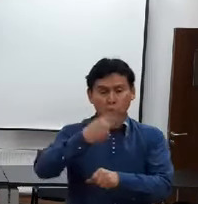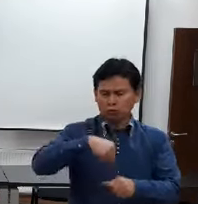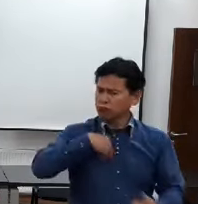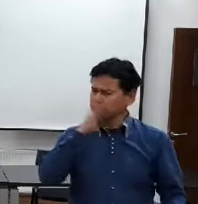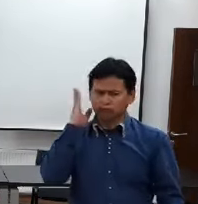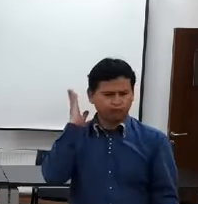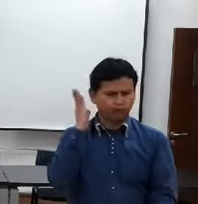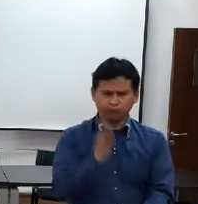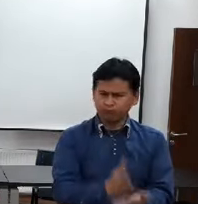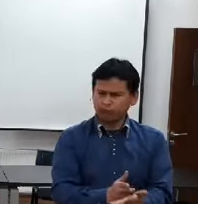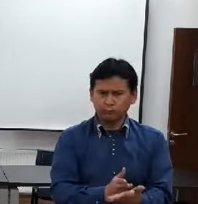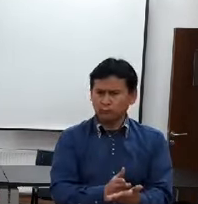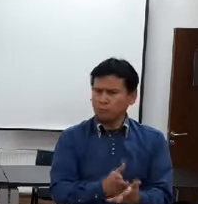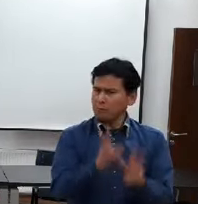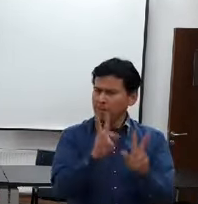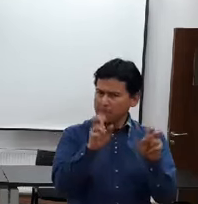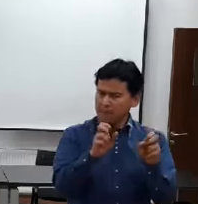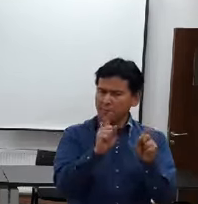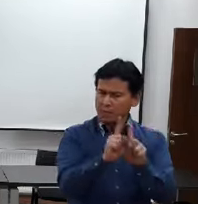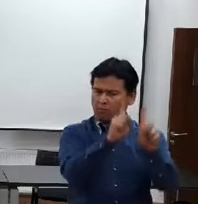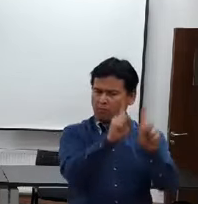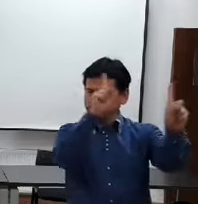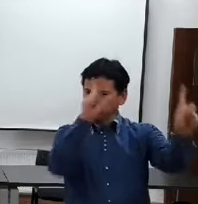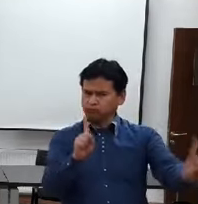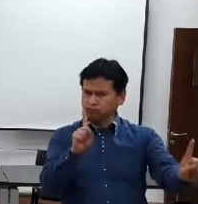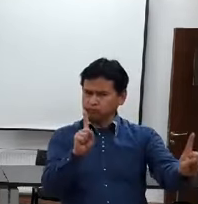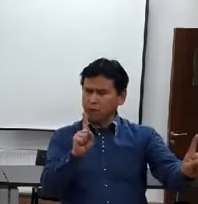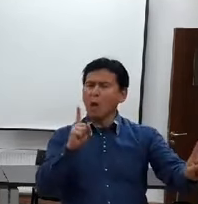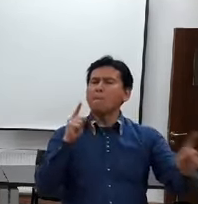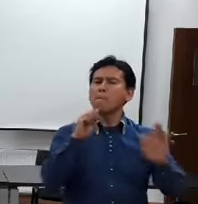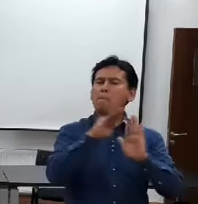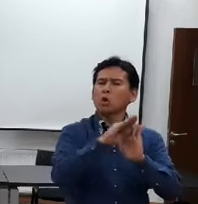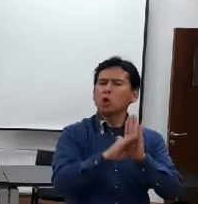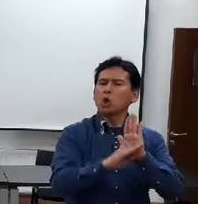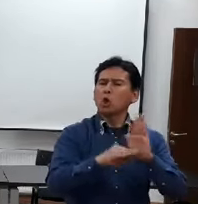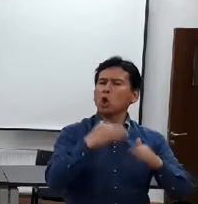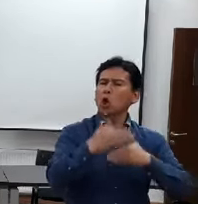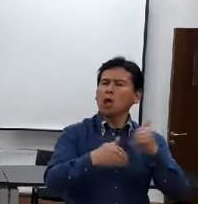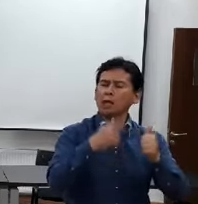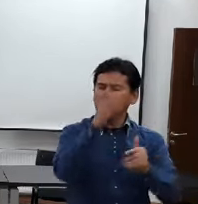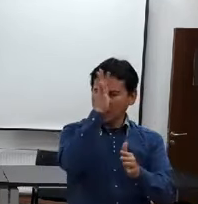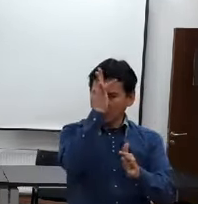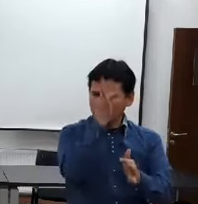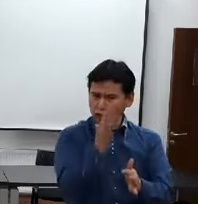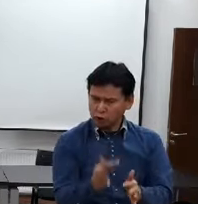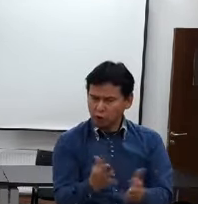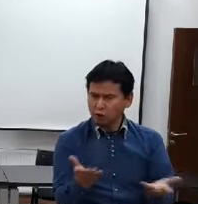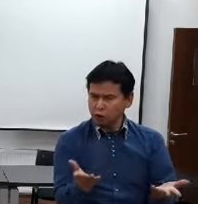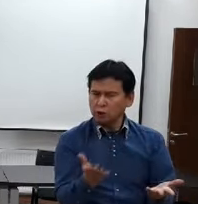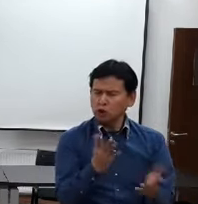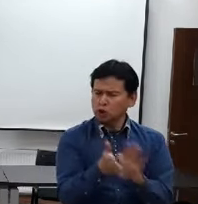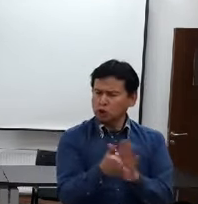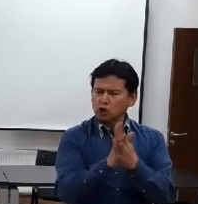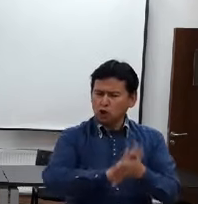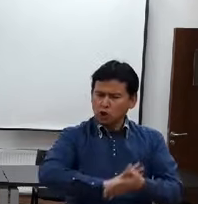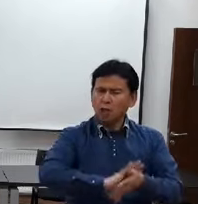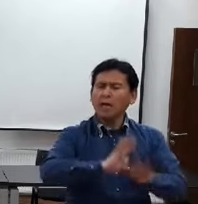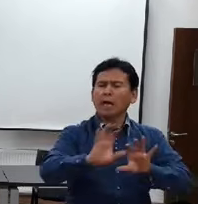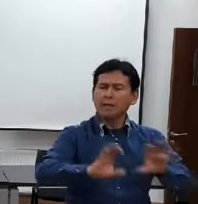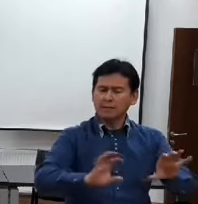estrictas y rigurosas respecto a los aislamientos al procedimiento de nuestro personal sanitario siempre toda actividad